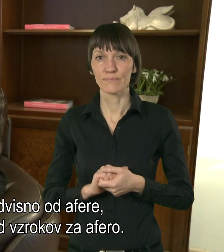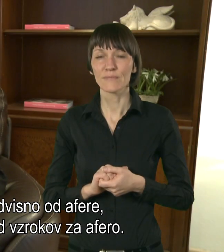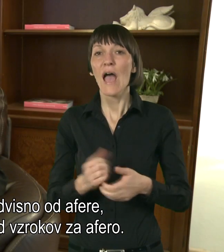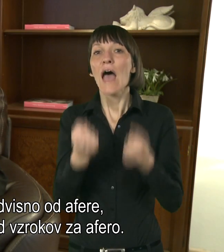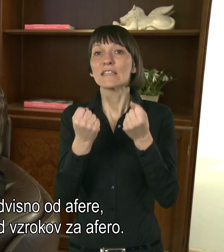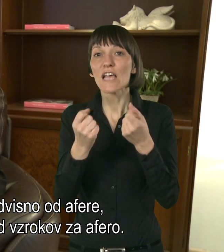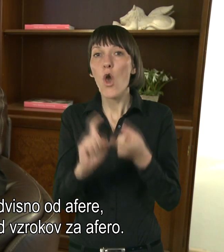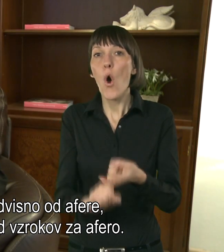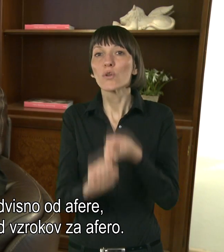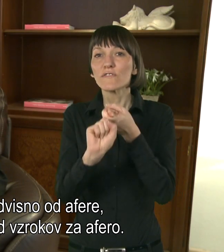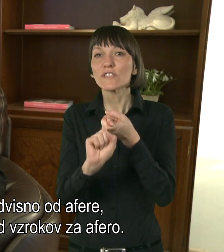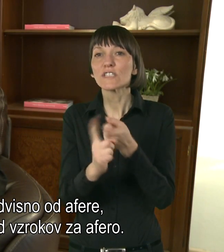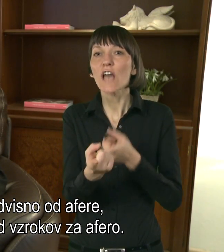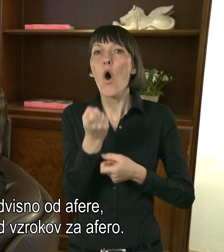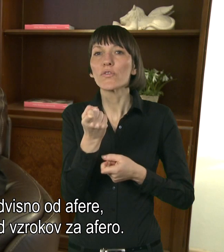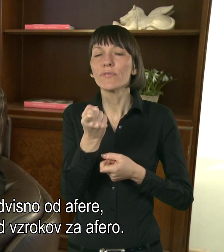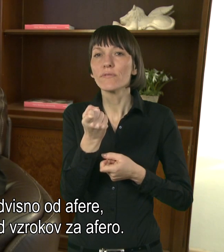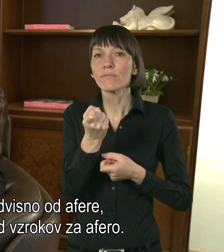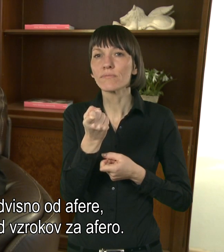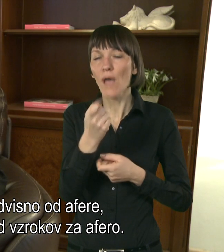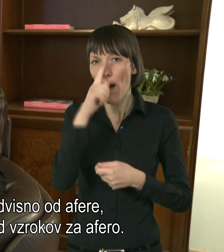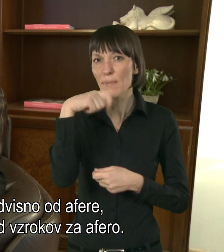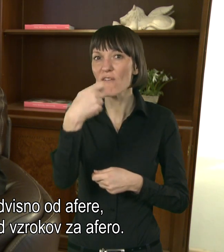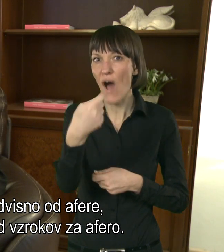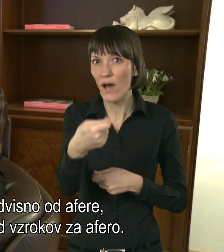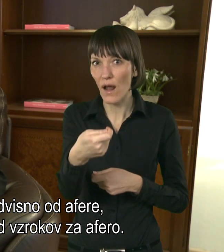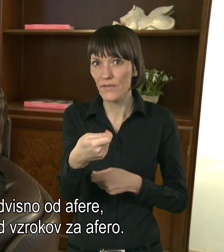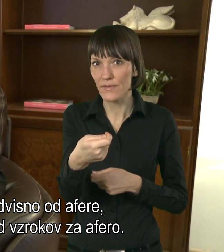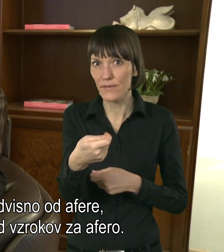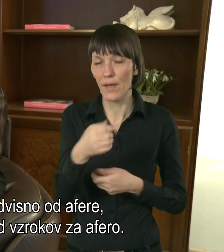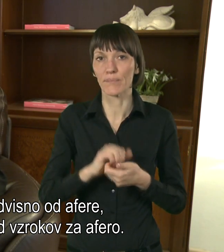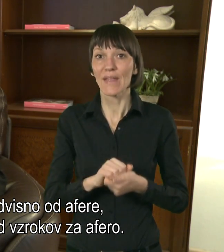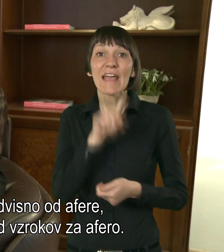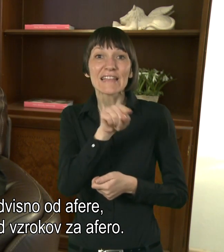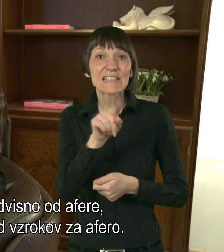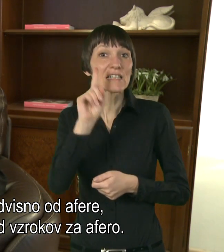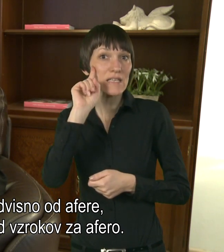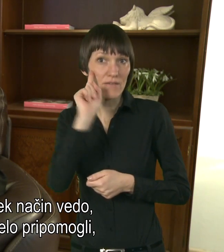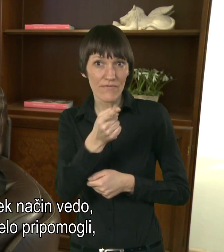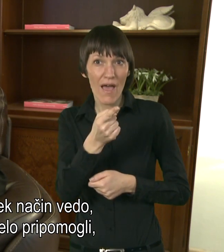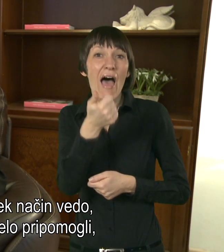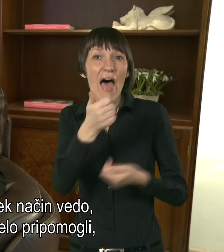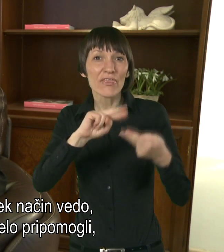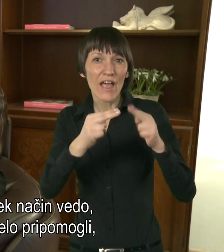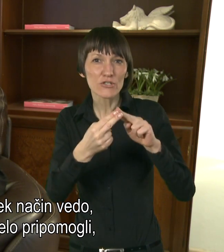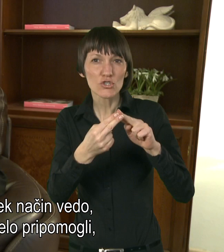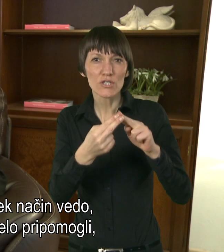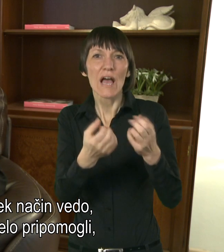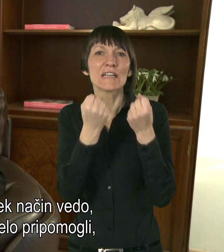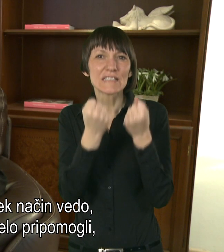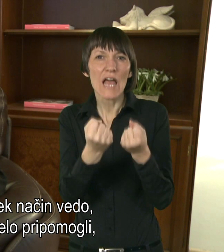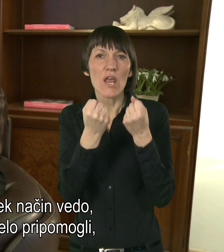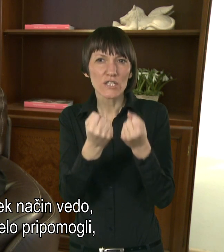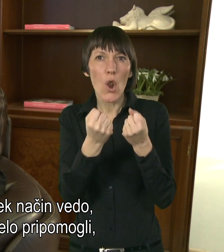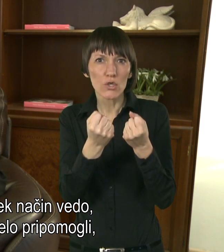Spet zelo odvisno od afere, od tipa afere, ne, in od vzrokov za afero. Tisti, ki vejo v bistvu na nek način, da